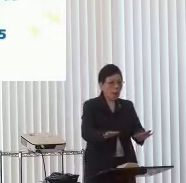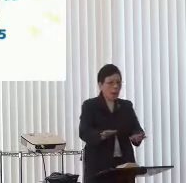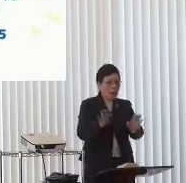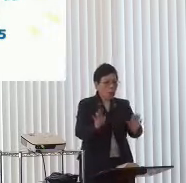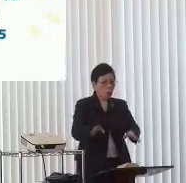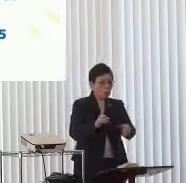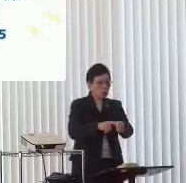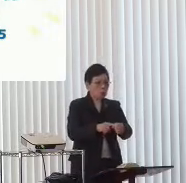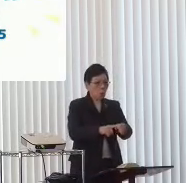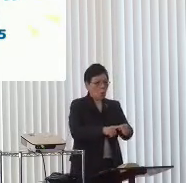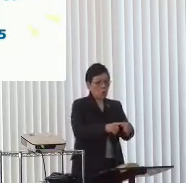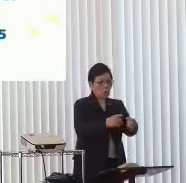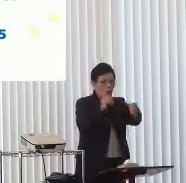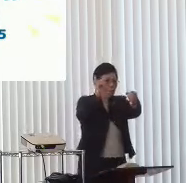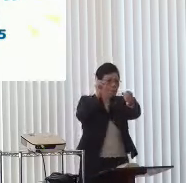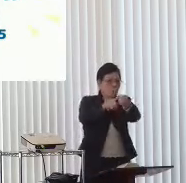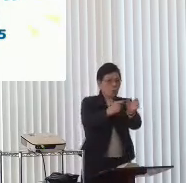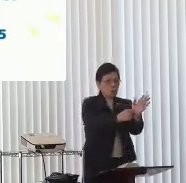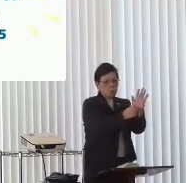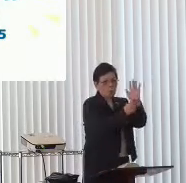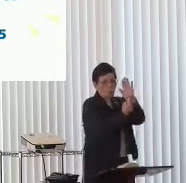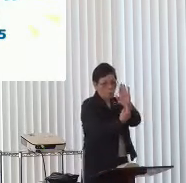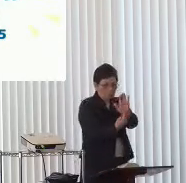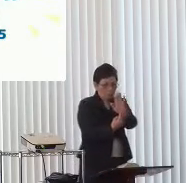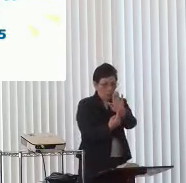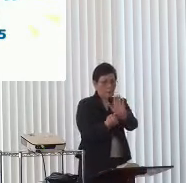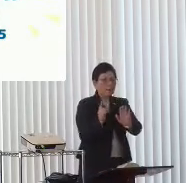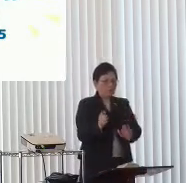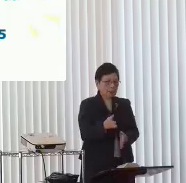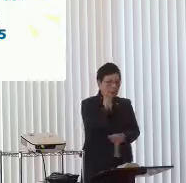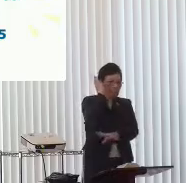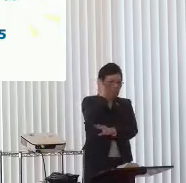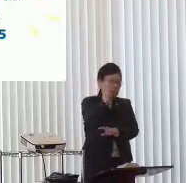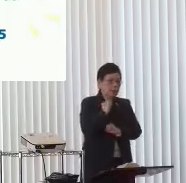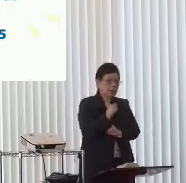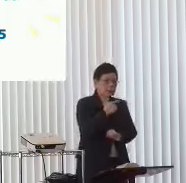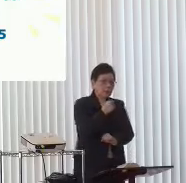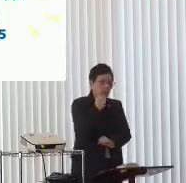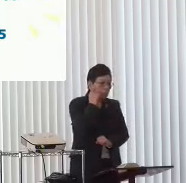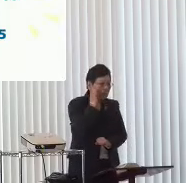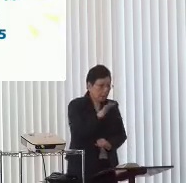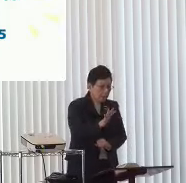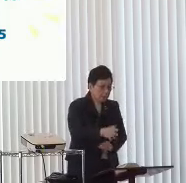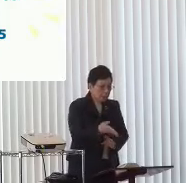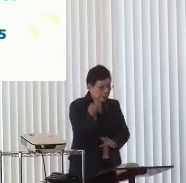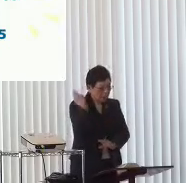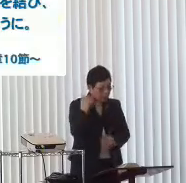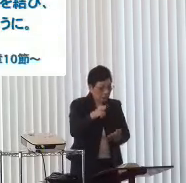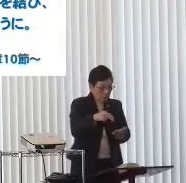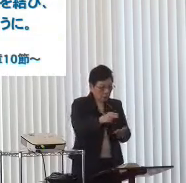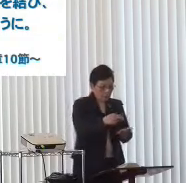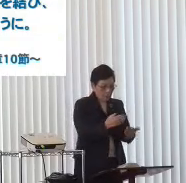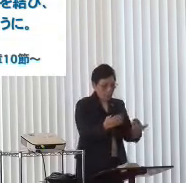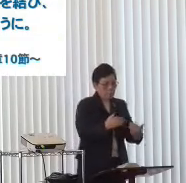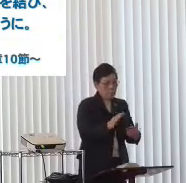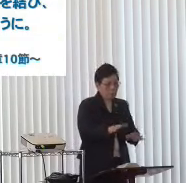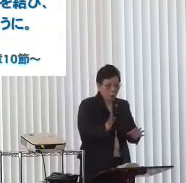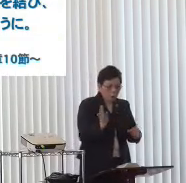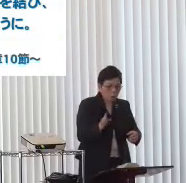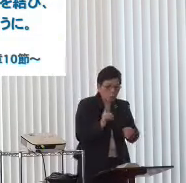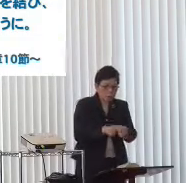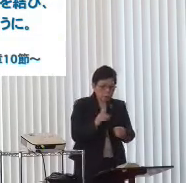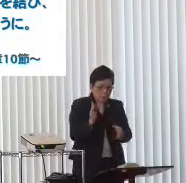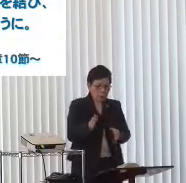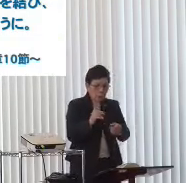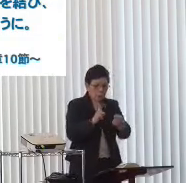の目標というテーマで、お話をしたいと思うんですが、先ほども読んでいただきましたけれども、今年の教会